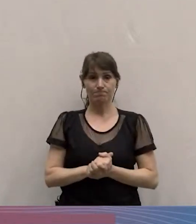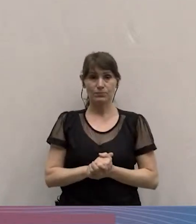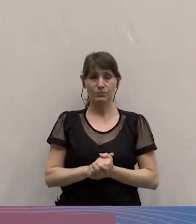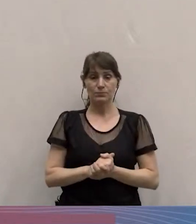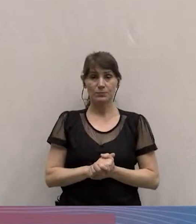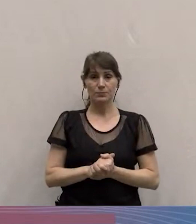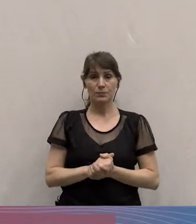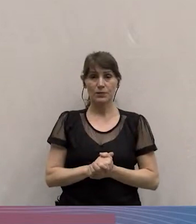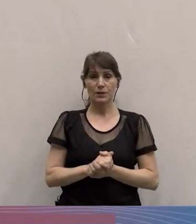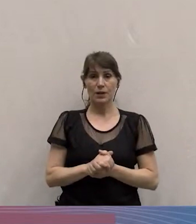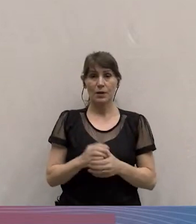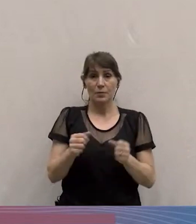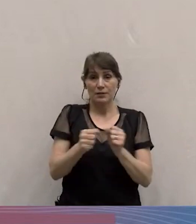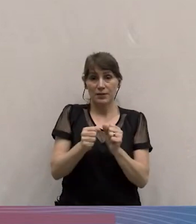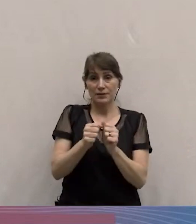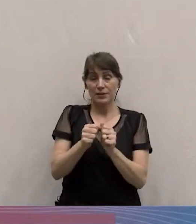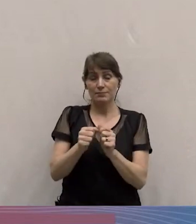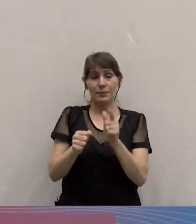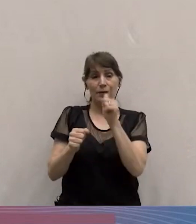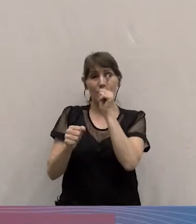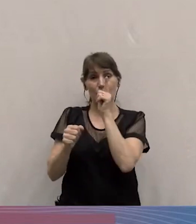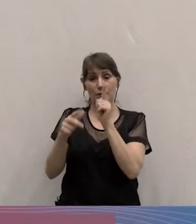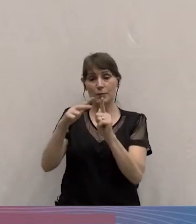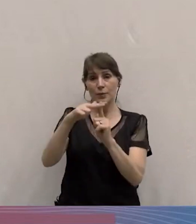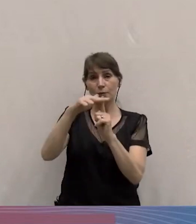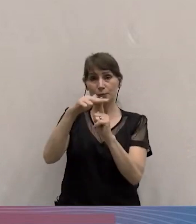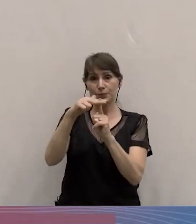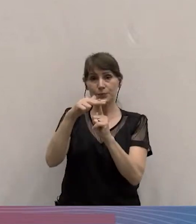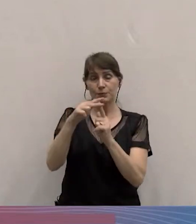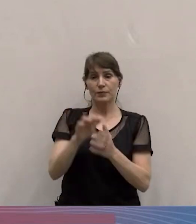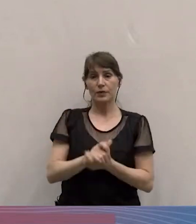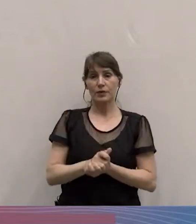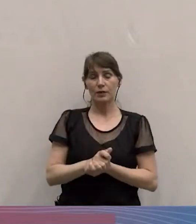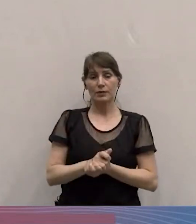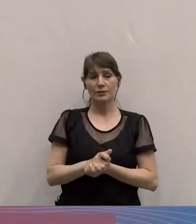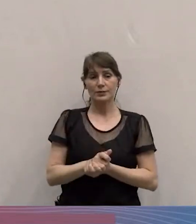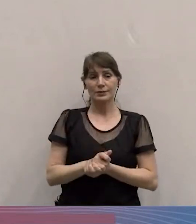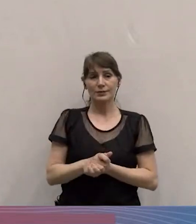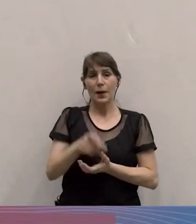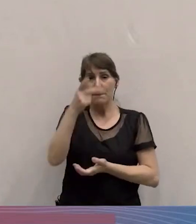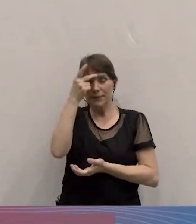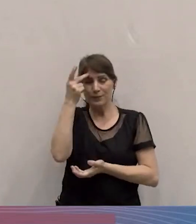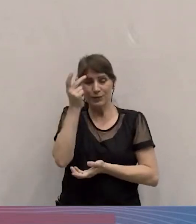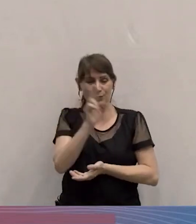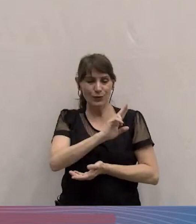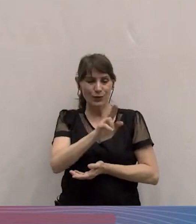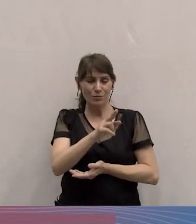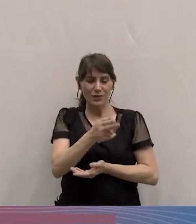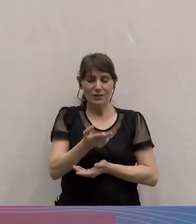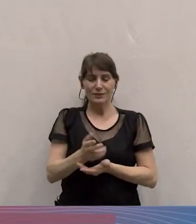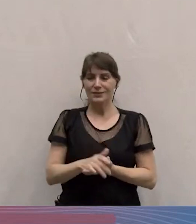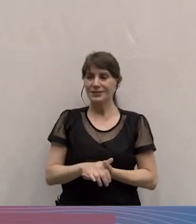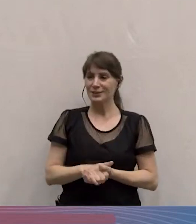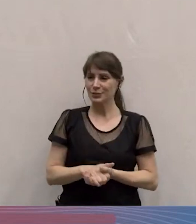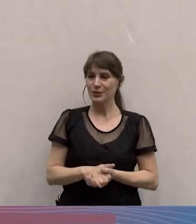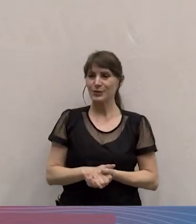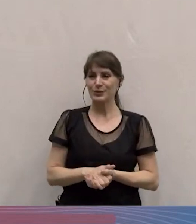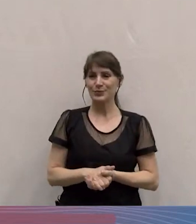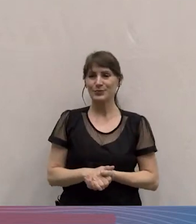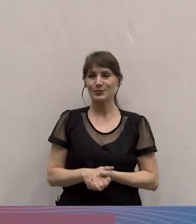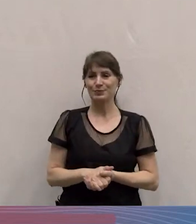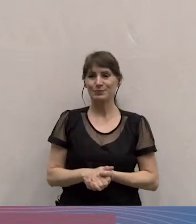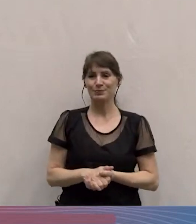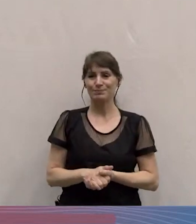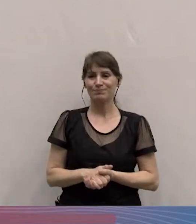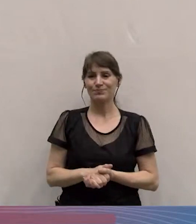incircuncisão por aqueles que se intitulam circuncisos na carne, por